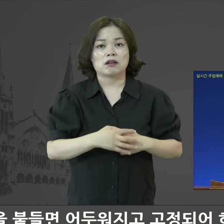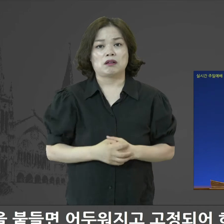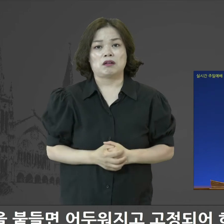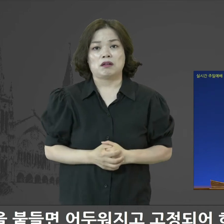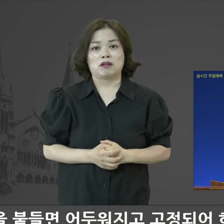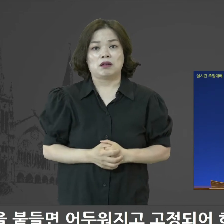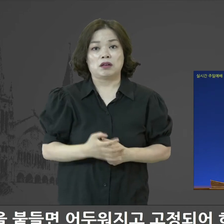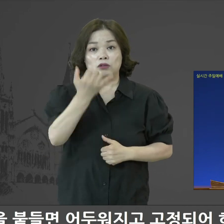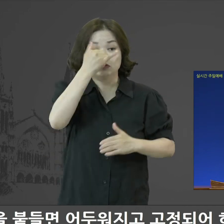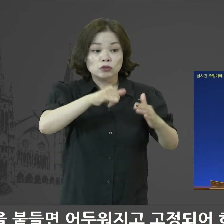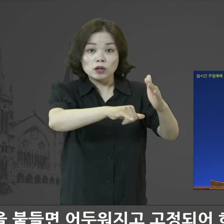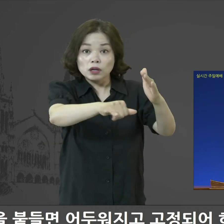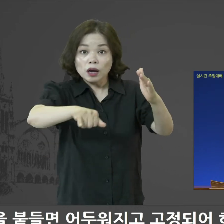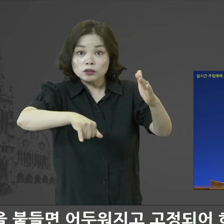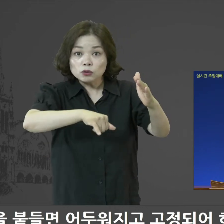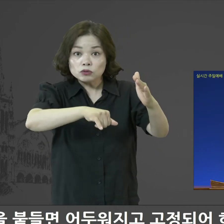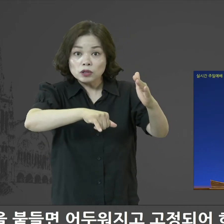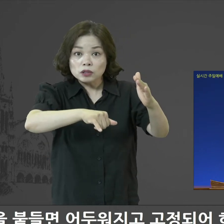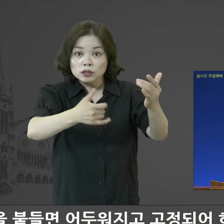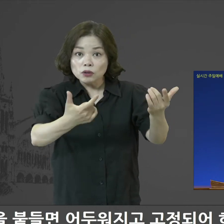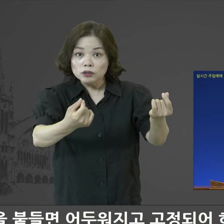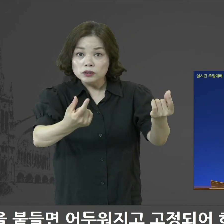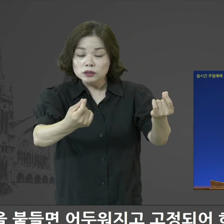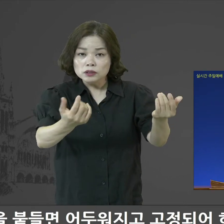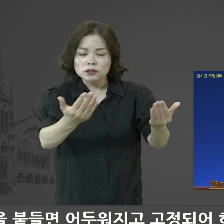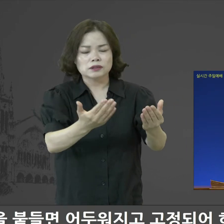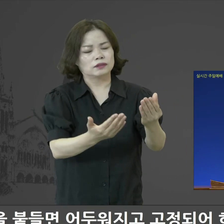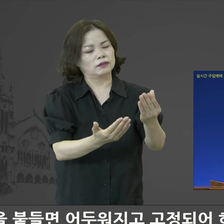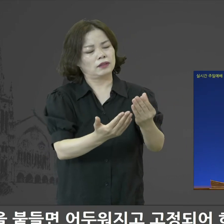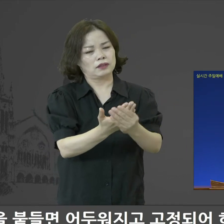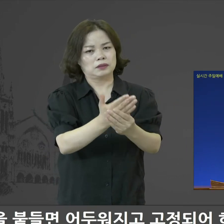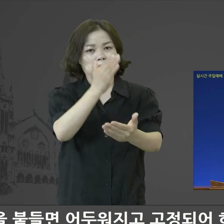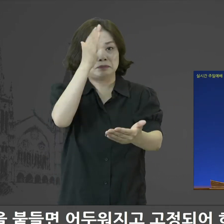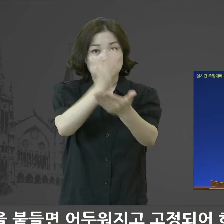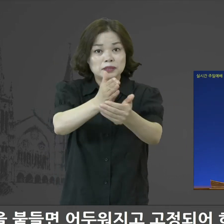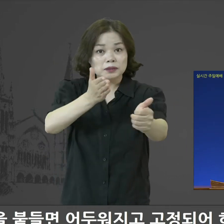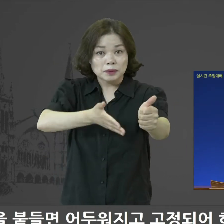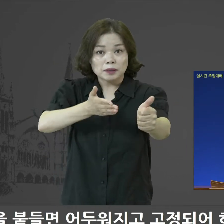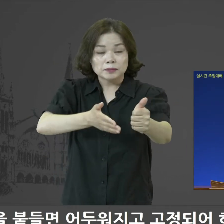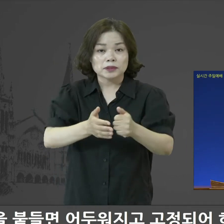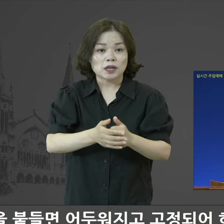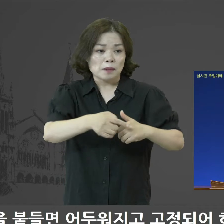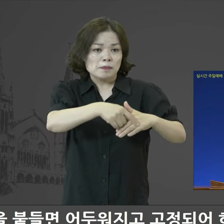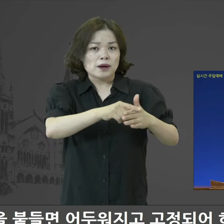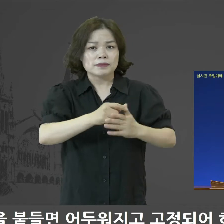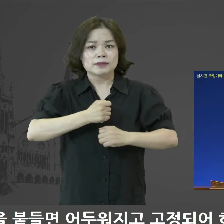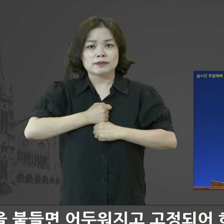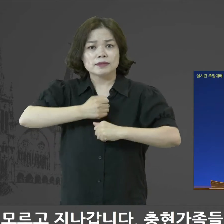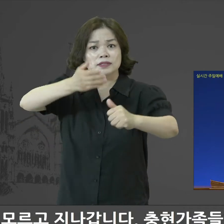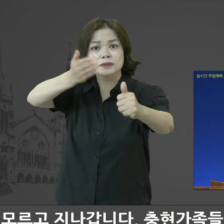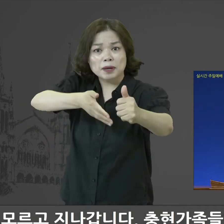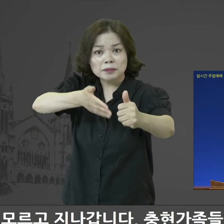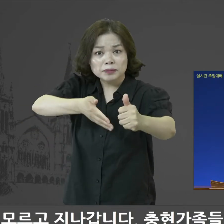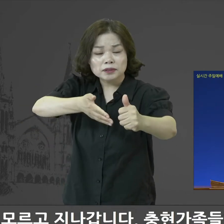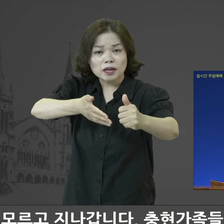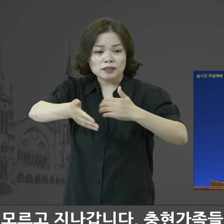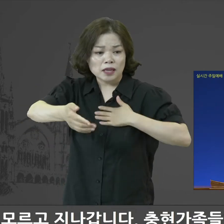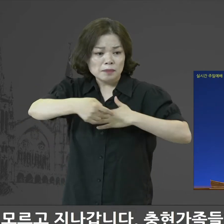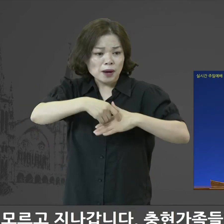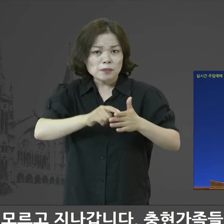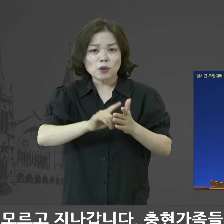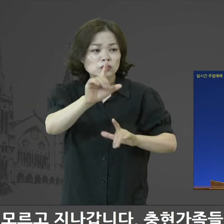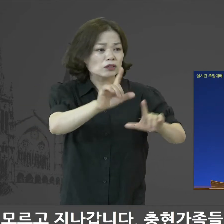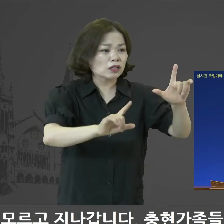우리 중연의 가족 가운데는 이런 일이 일어나서는 안 되겠습니다. 마음을 지키십시오. 내 마음이